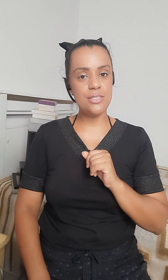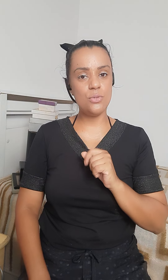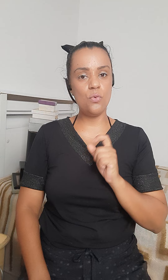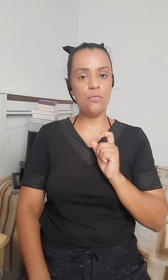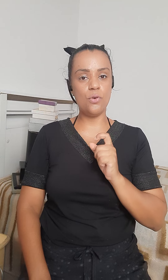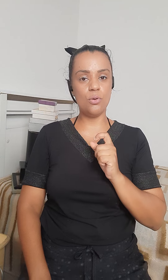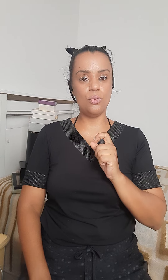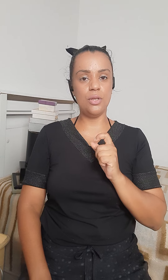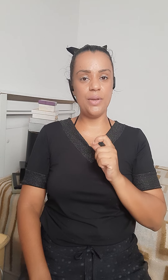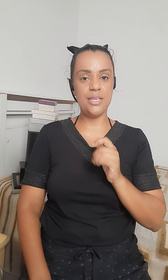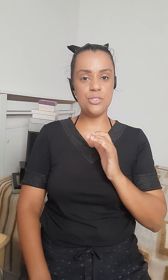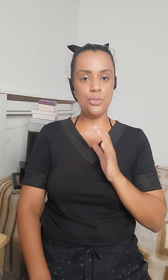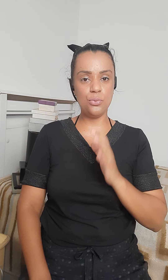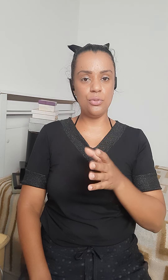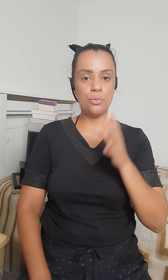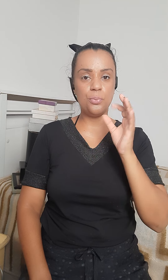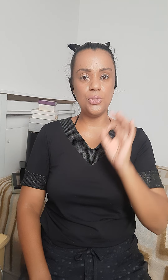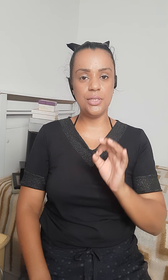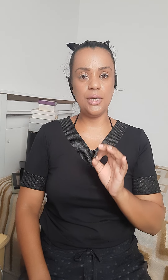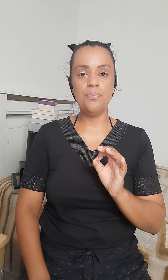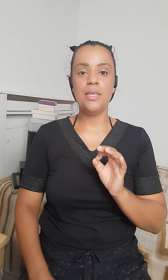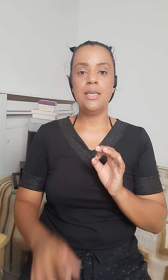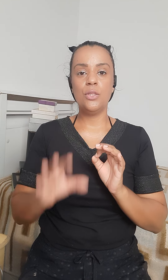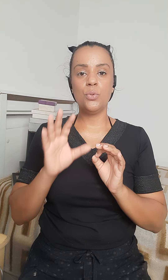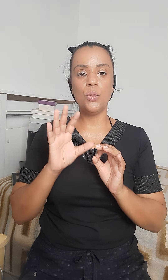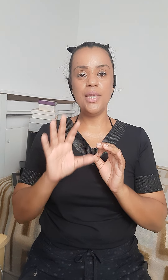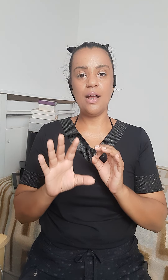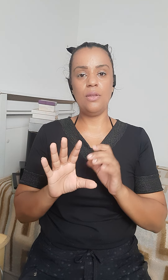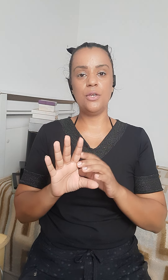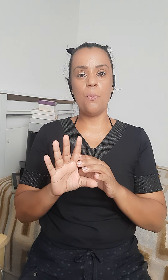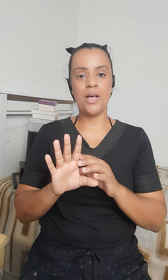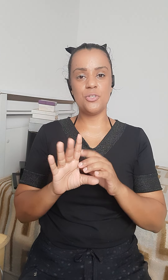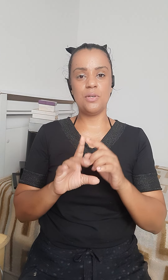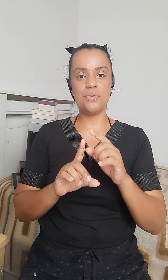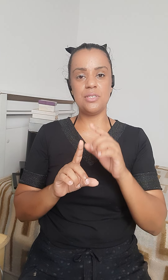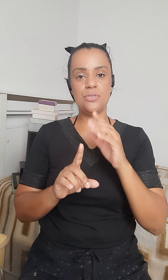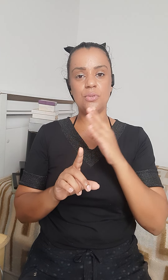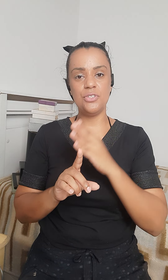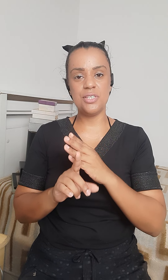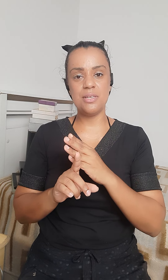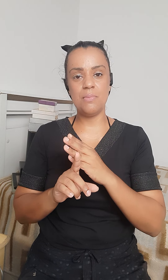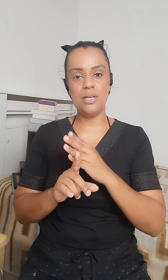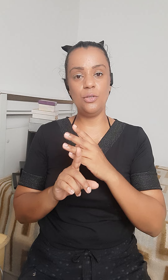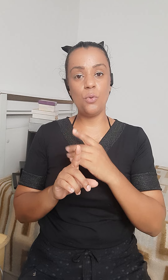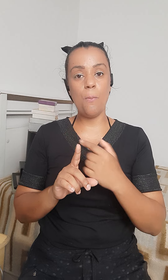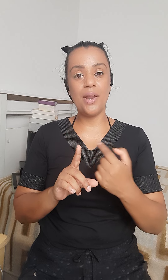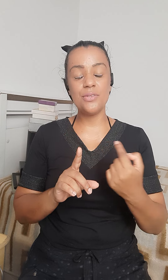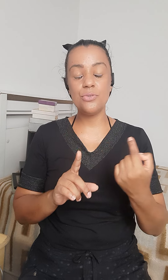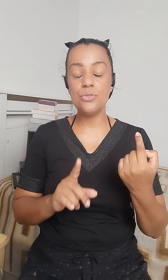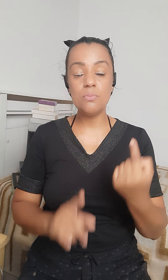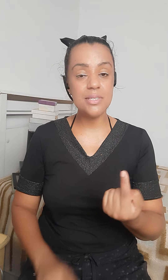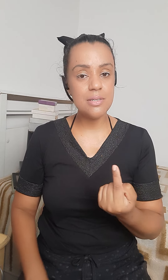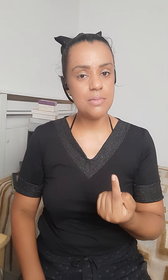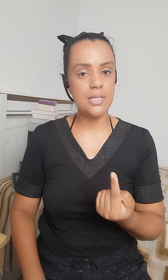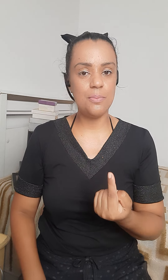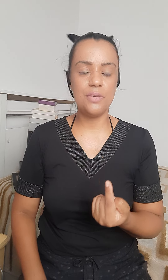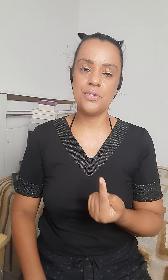o foco, não é esse o intuito. Por quê? Toda aula que eu passo para vocês durante a semana, eu dou prazo de uma semana para